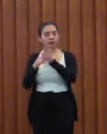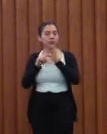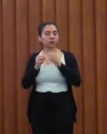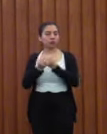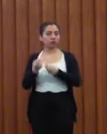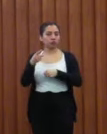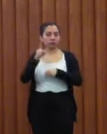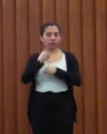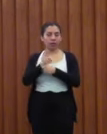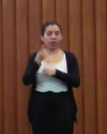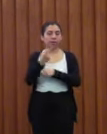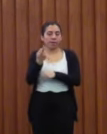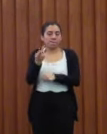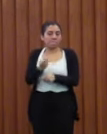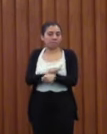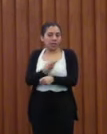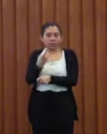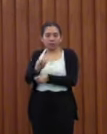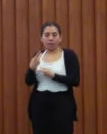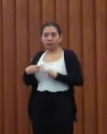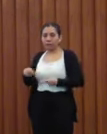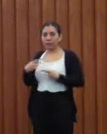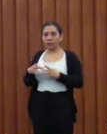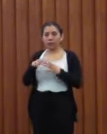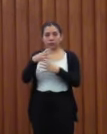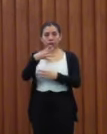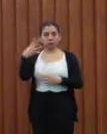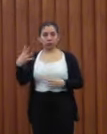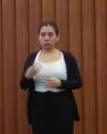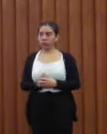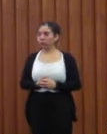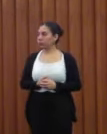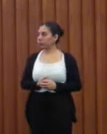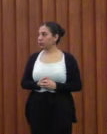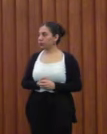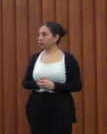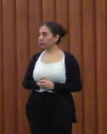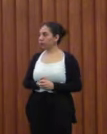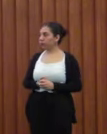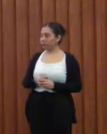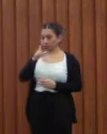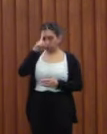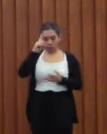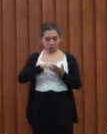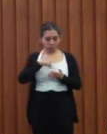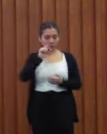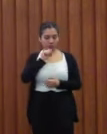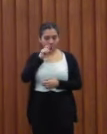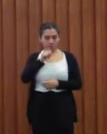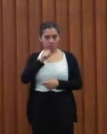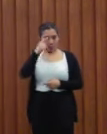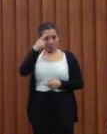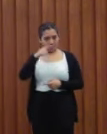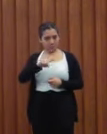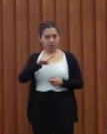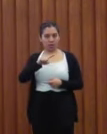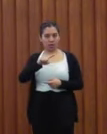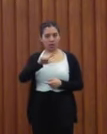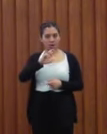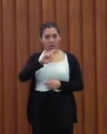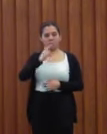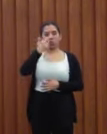y es una forma también, yo pienso que de guardar la memoria de las personas, ¿no?